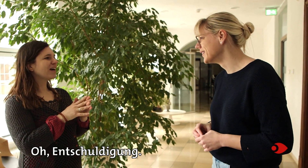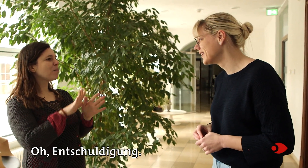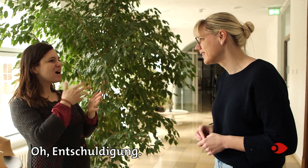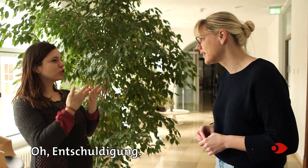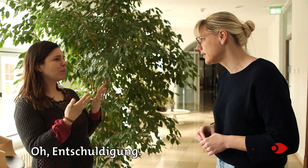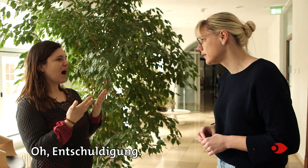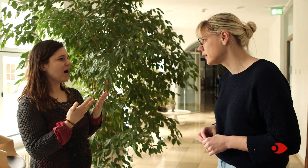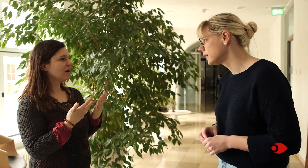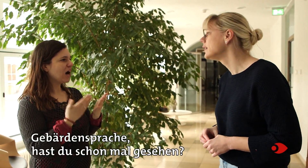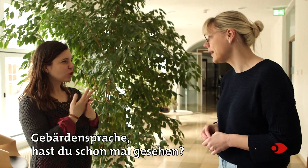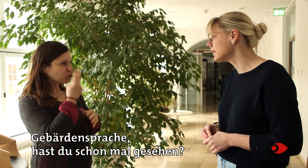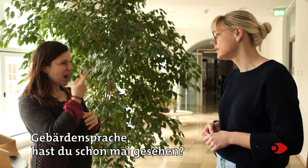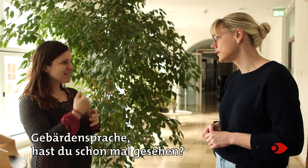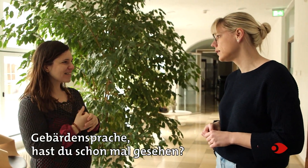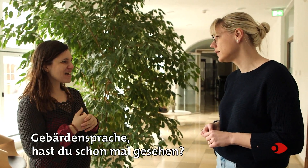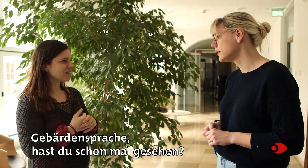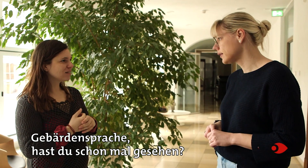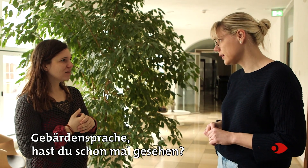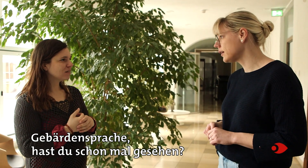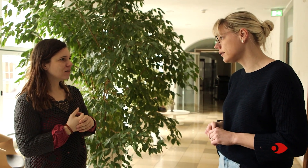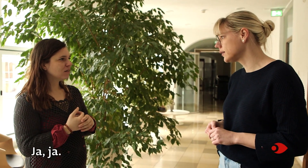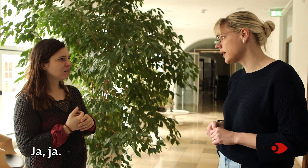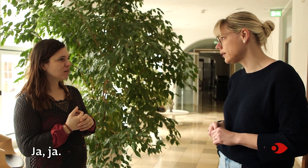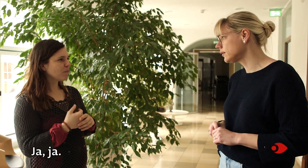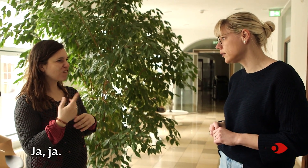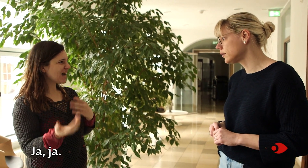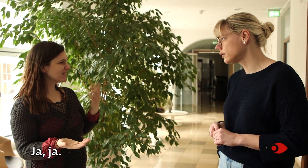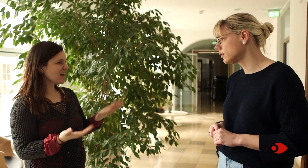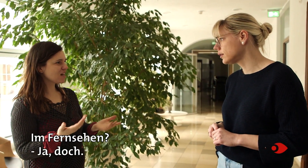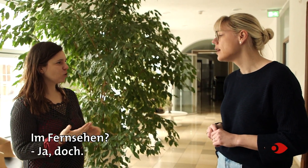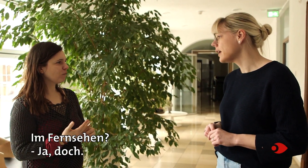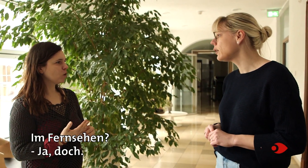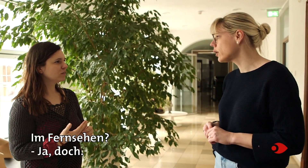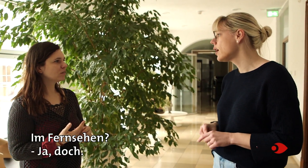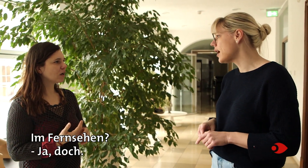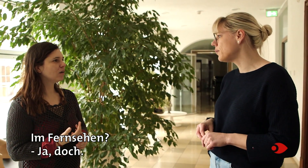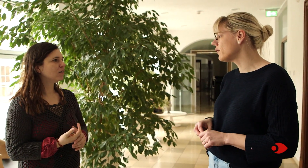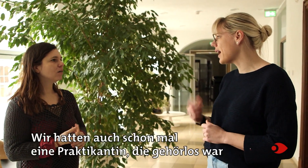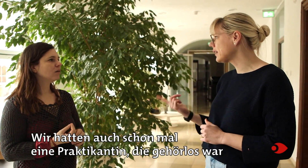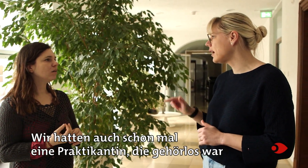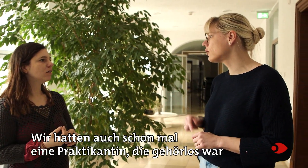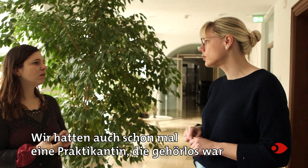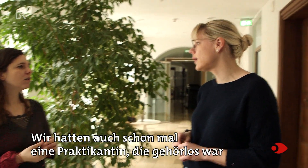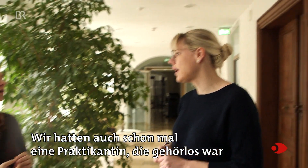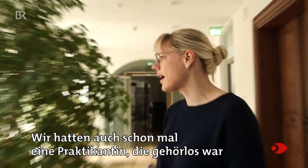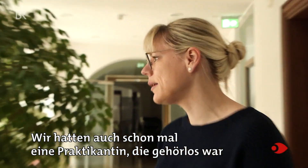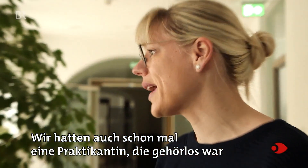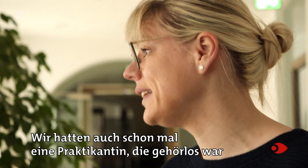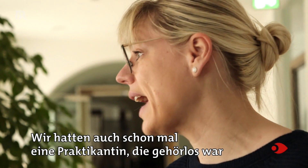Entschuldigung. Roberto Bein. Hättest du mal gesehen? Ja, ja. Ja, doch. Wir hatten auch schon mal eine